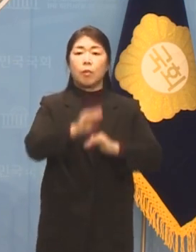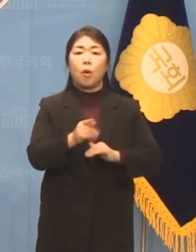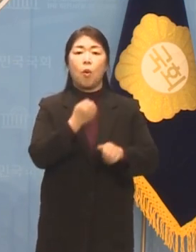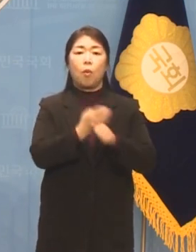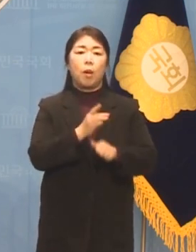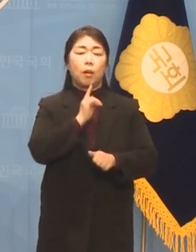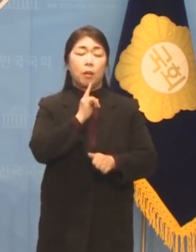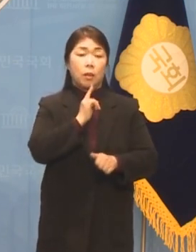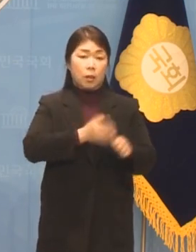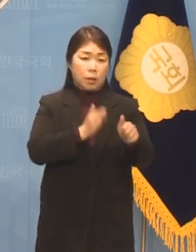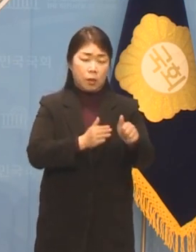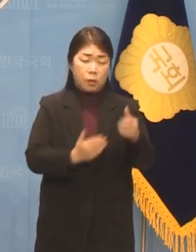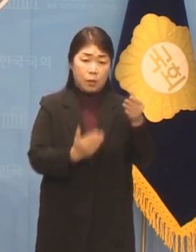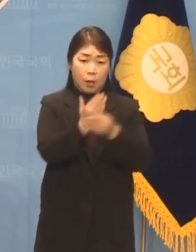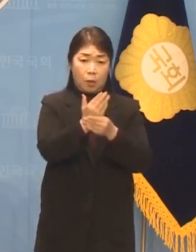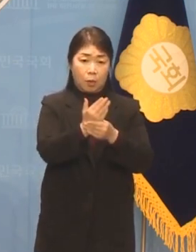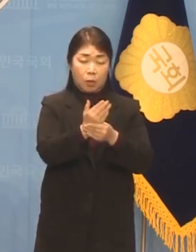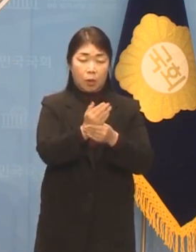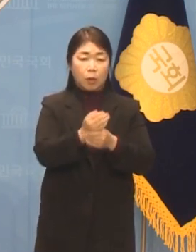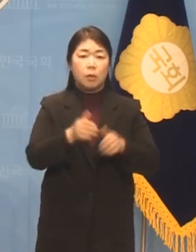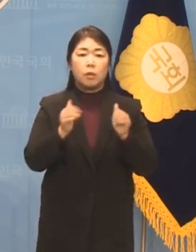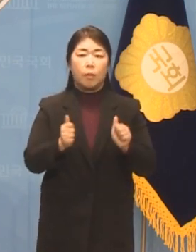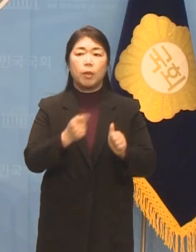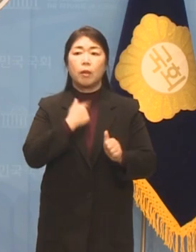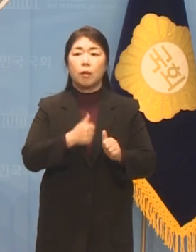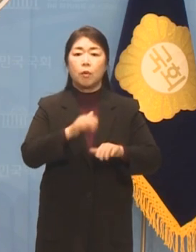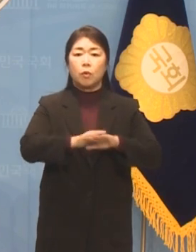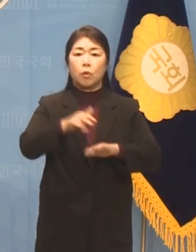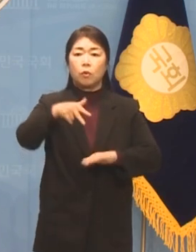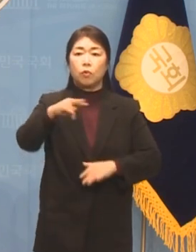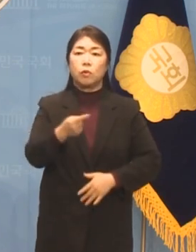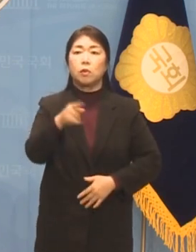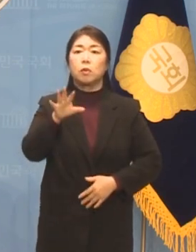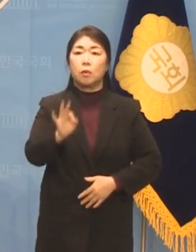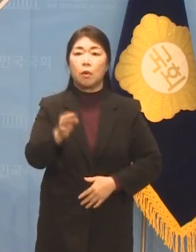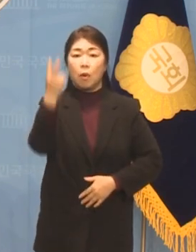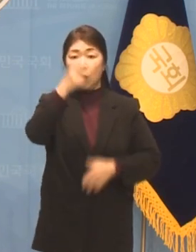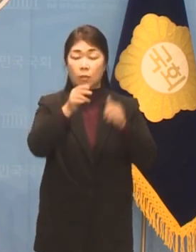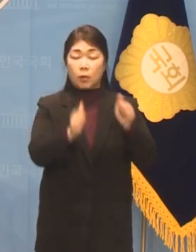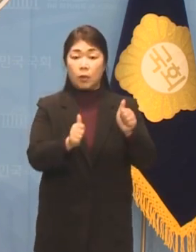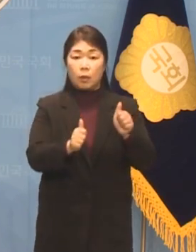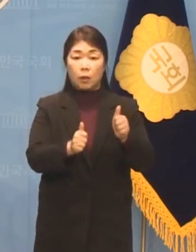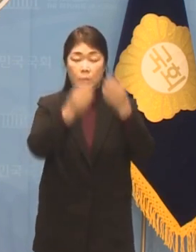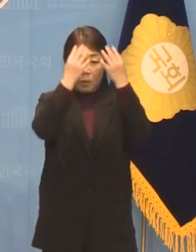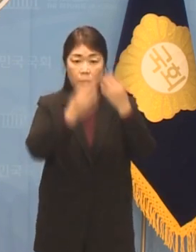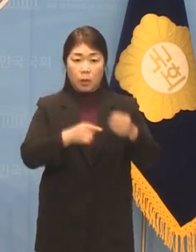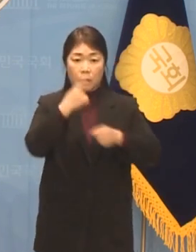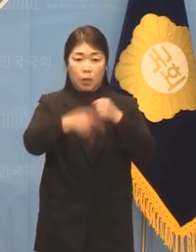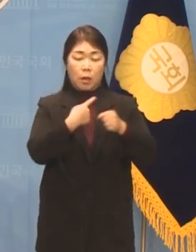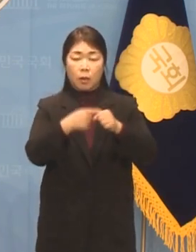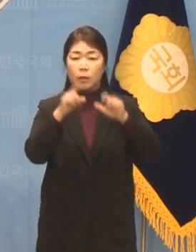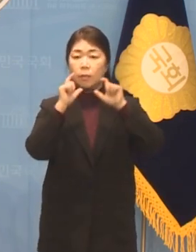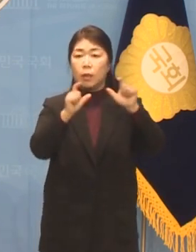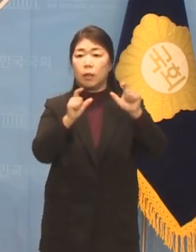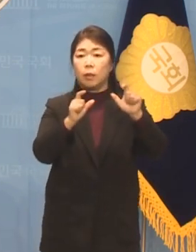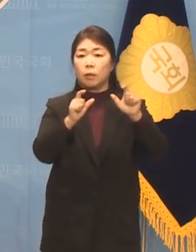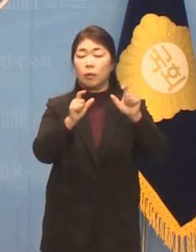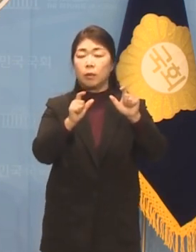사건으로 재판을 받았던 손준성 검사에 대해서 징역 1년의 실형이라는